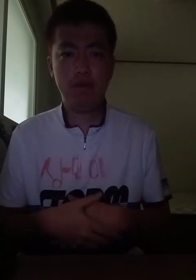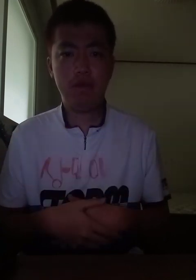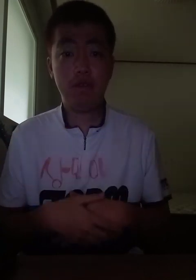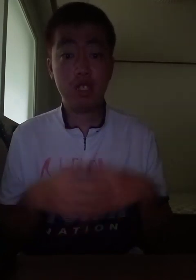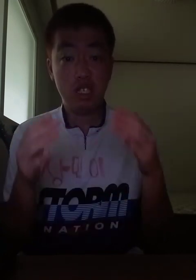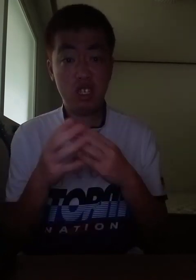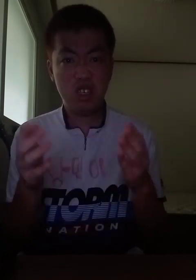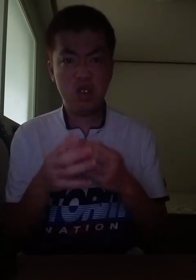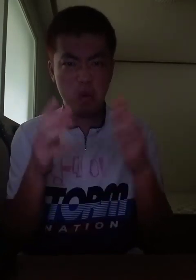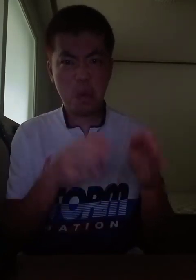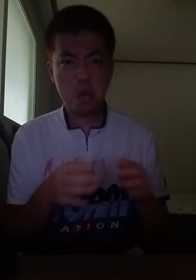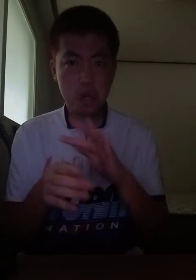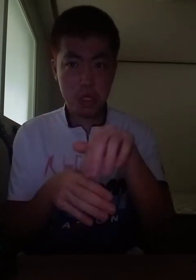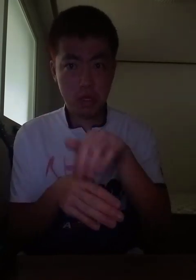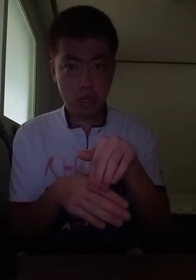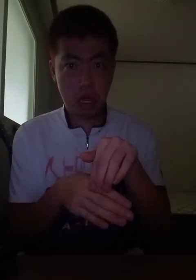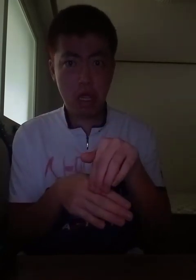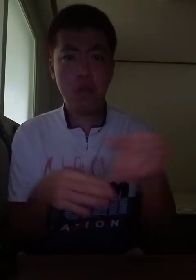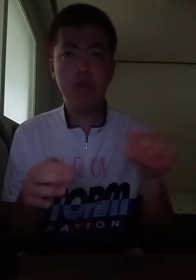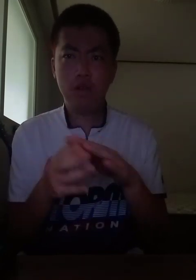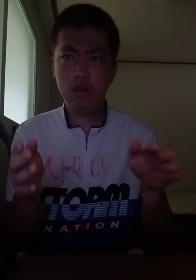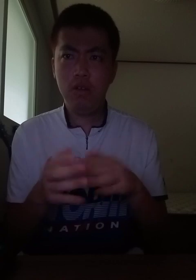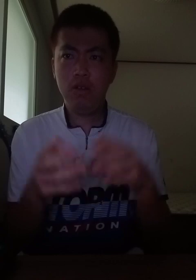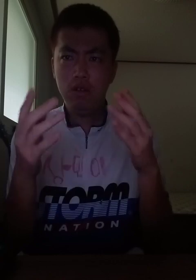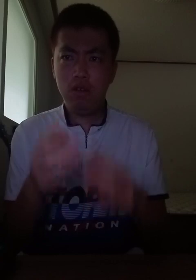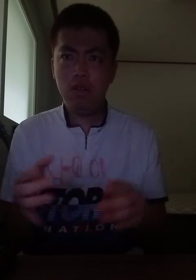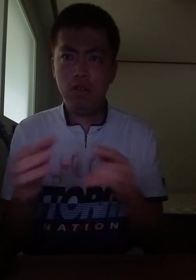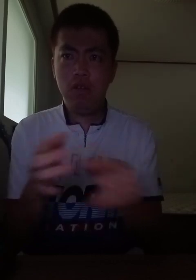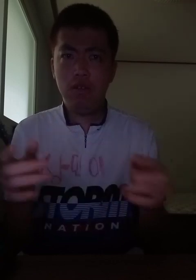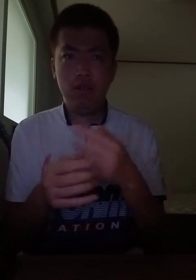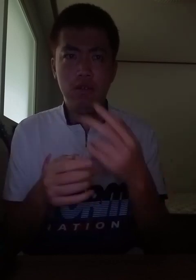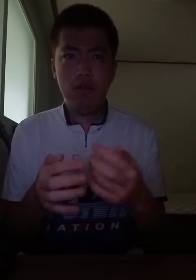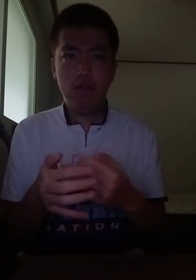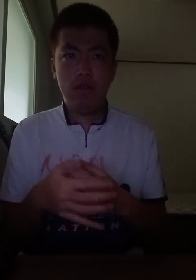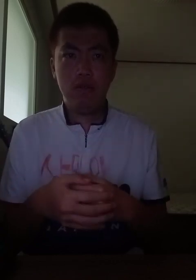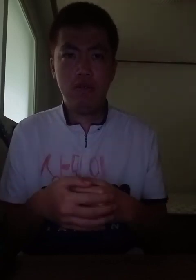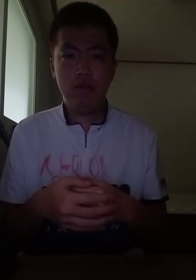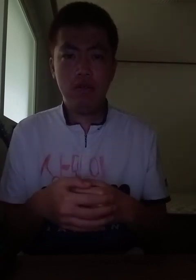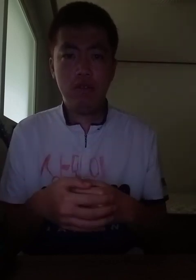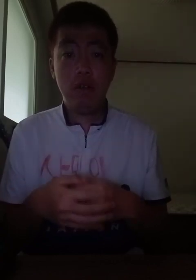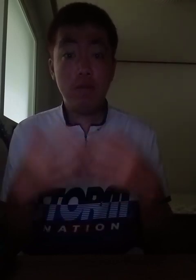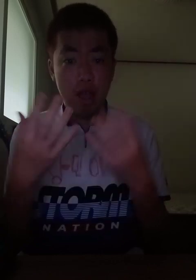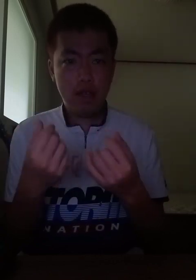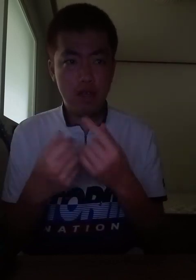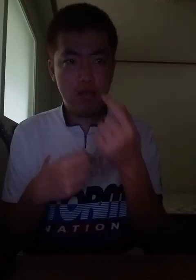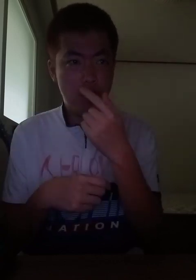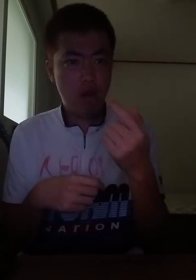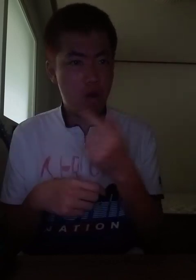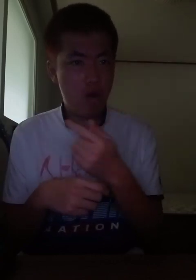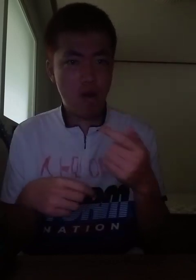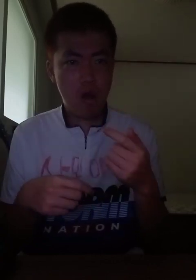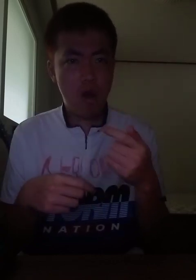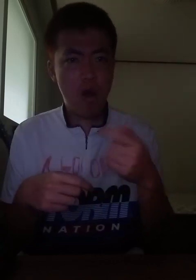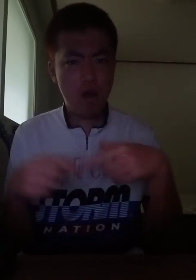지자체는 과거에 정류소를 세울 때 주민들 요구를 먼저 고려했다고 설명합니다. 마을 이장님하고 주민들 의견을 많이 감안을